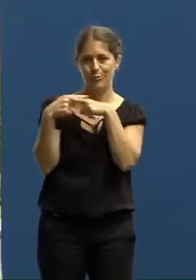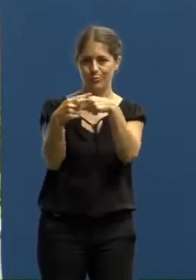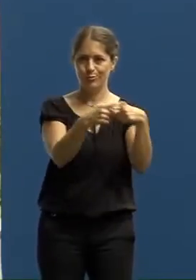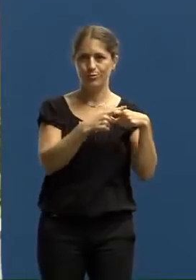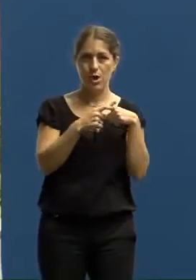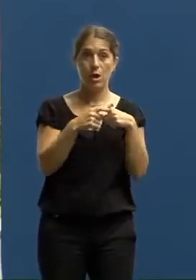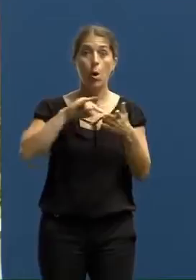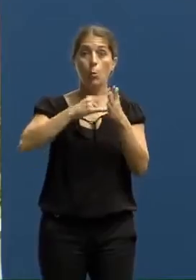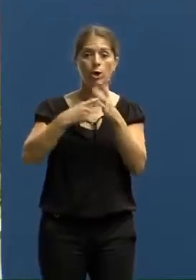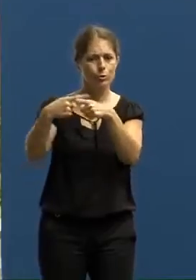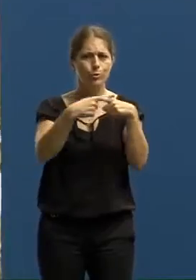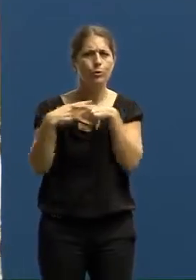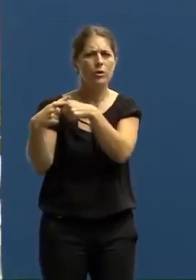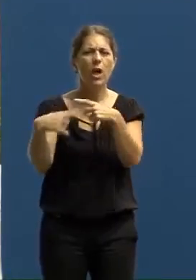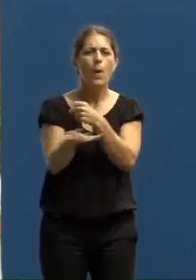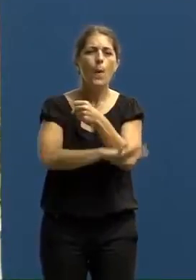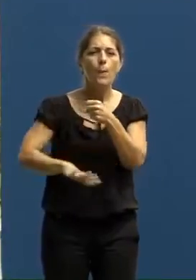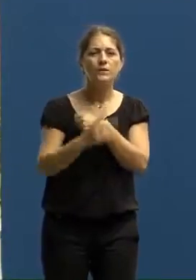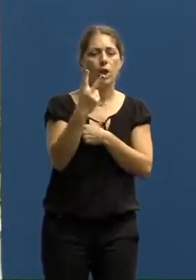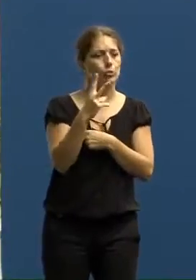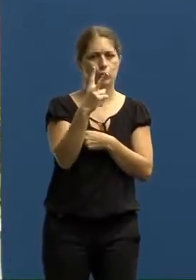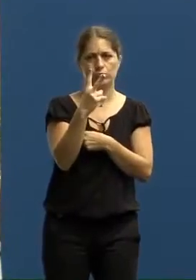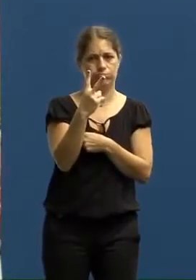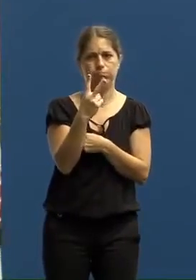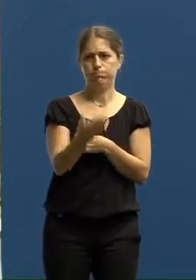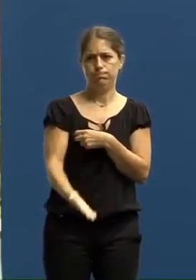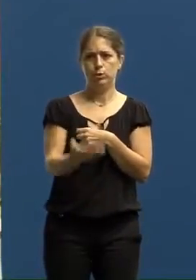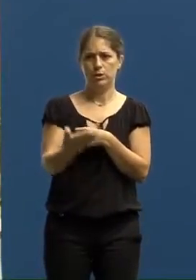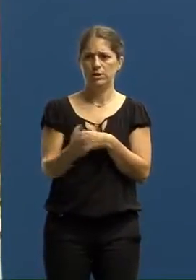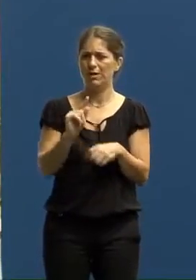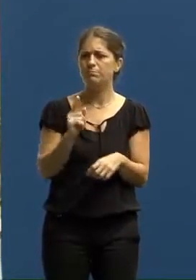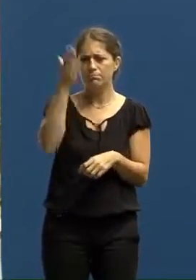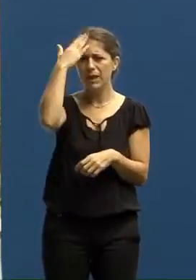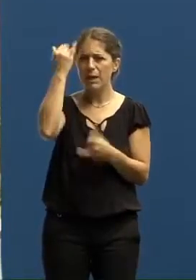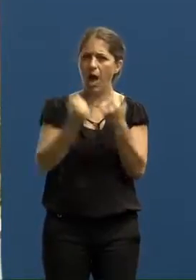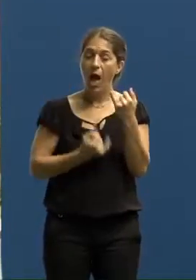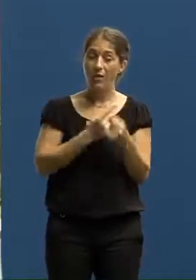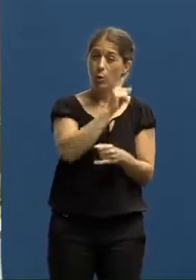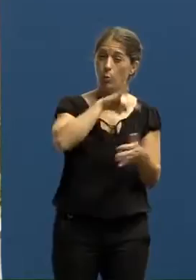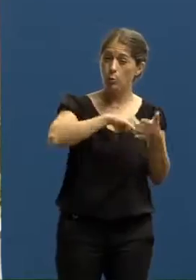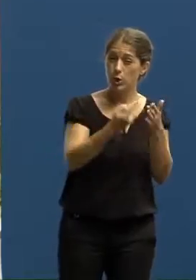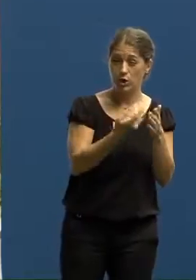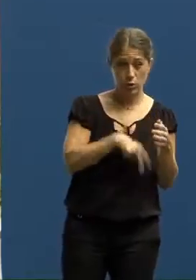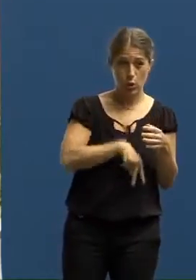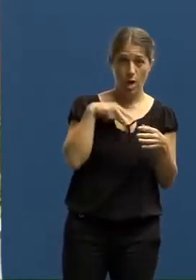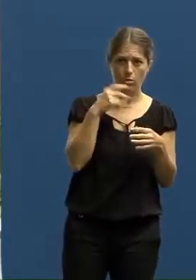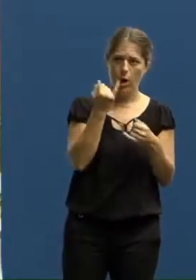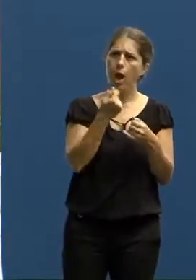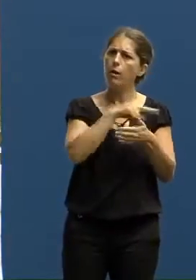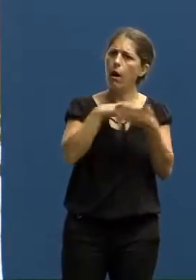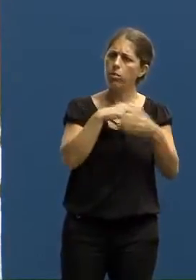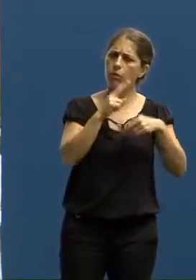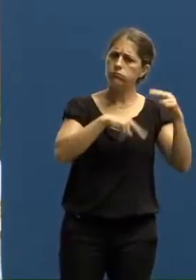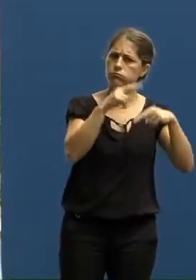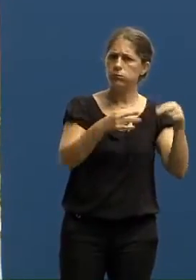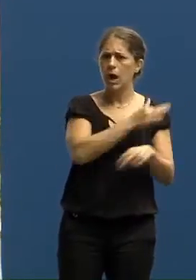con vos un proxecto que se afinca en dos principios fundamentais: a construción dun proxecto nacional para Galicia vertebrado sobre un